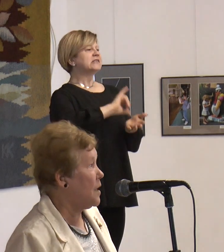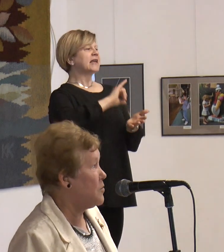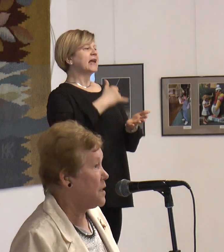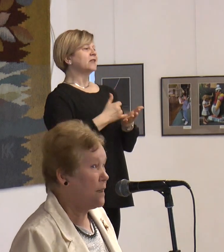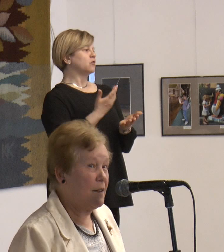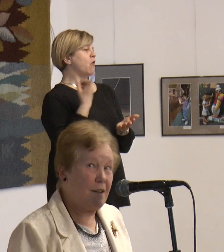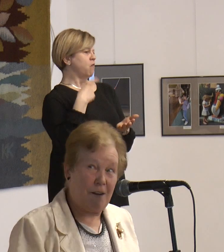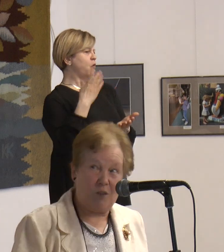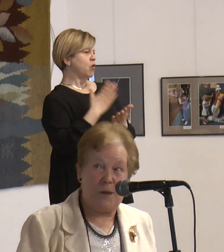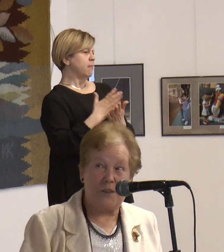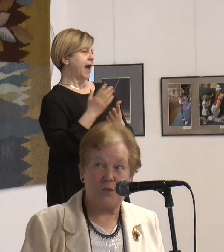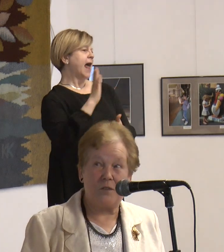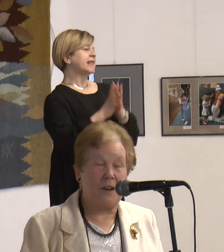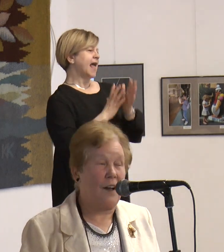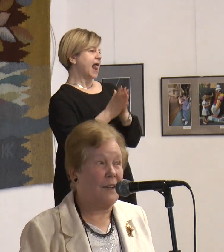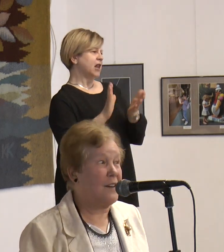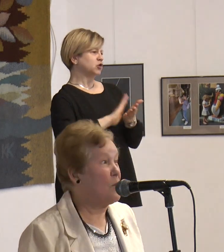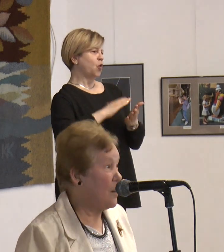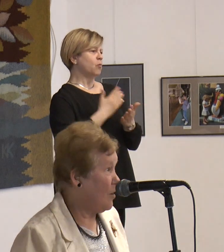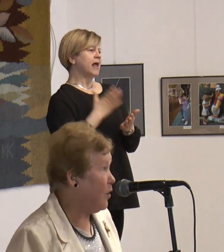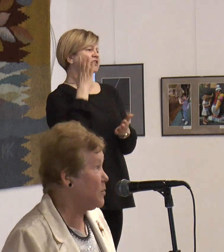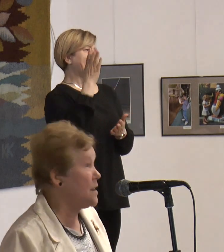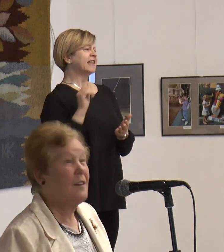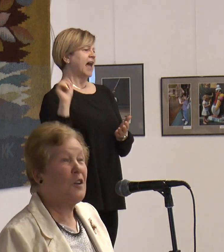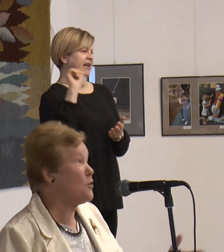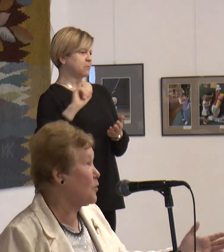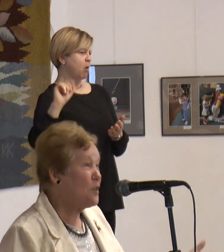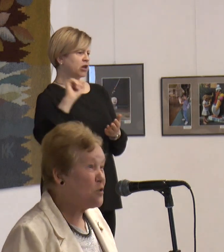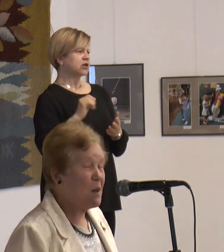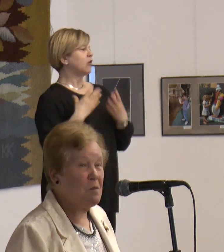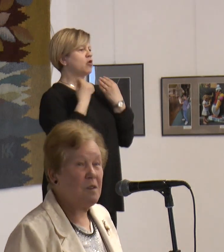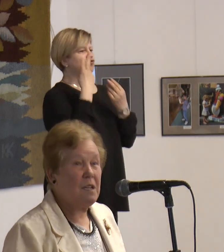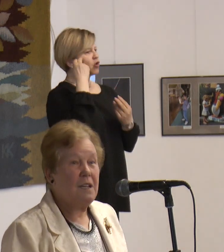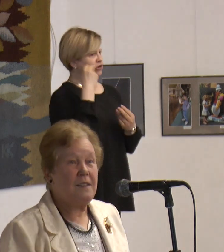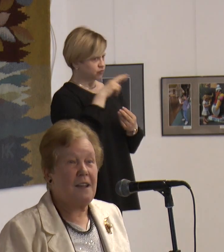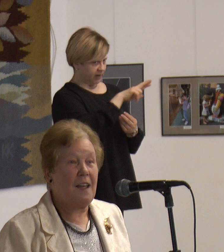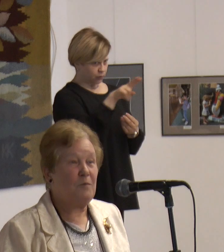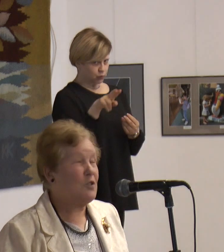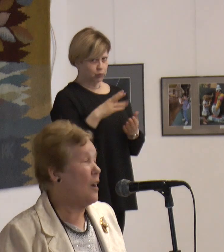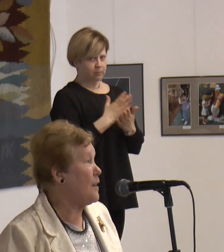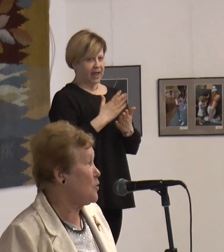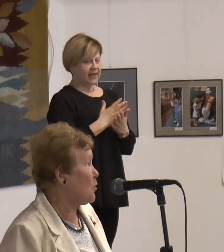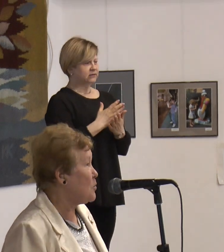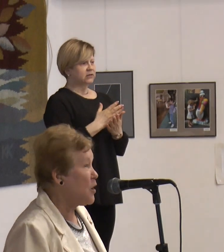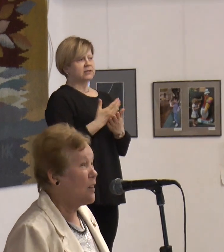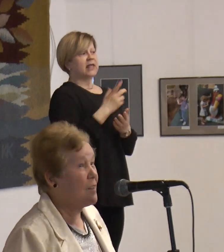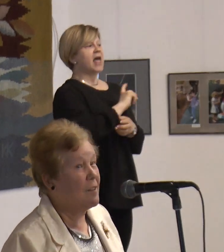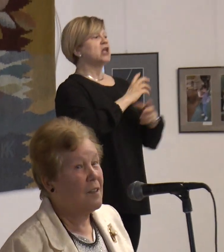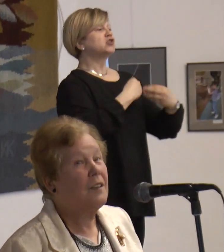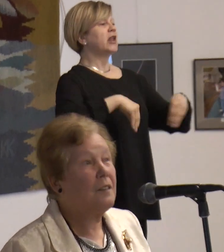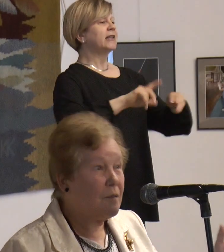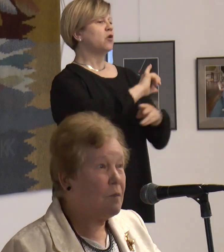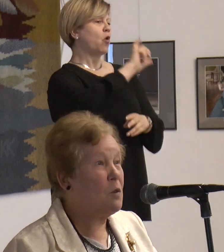Szegedről szokott nekünk itt lenni Jeltormácsunk, Kádárné Marika, amit nagyon sokan ismerünk, de most családi okok